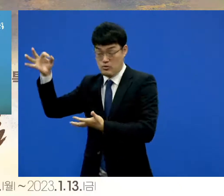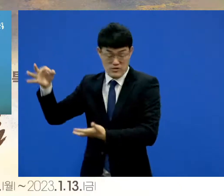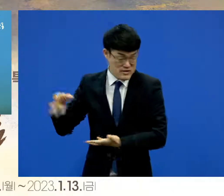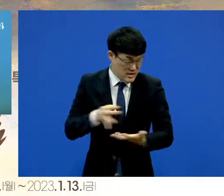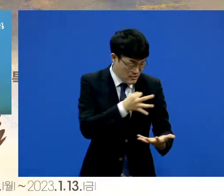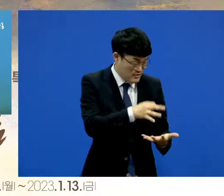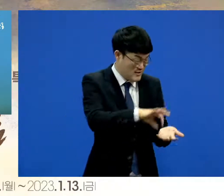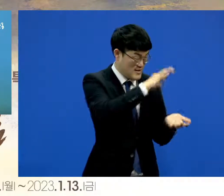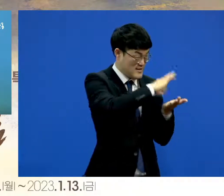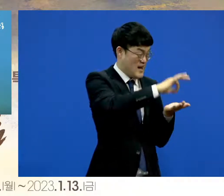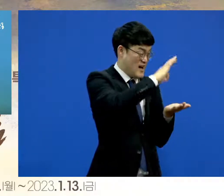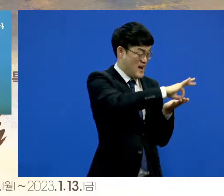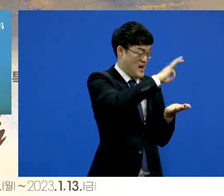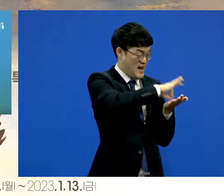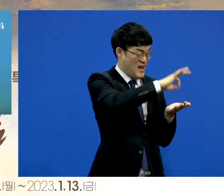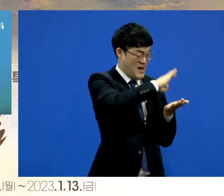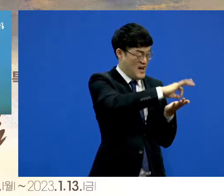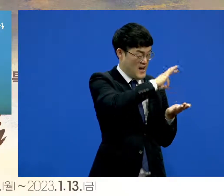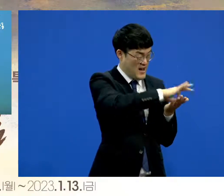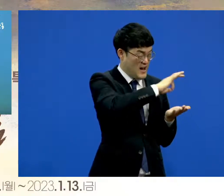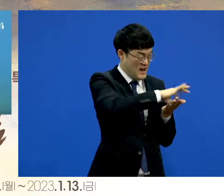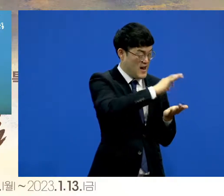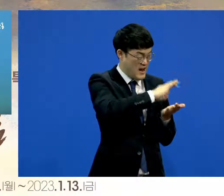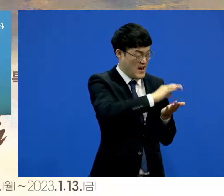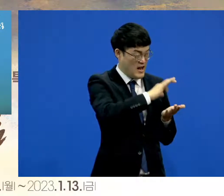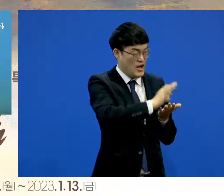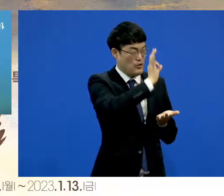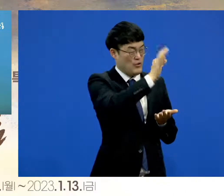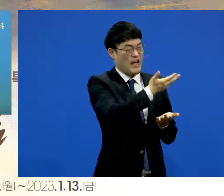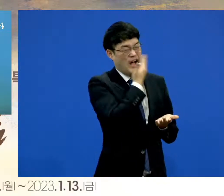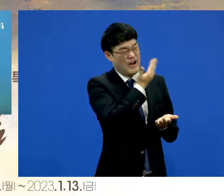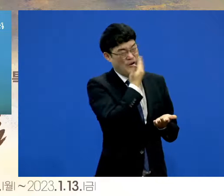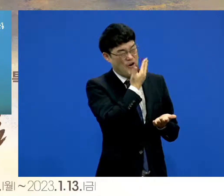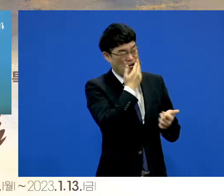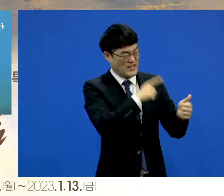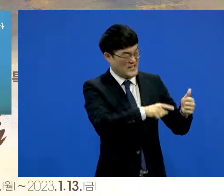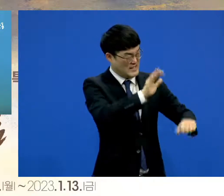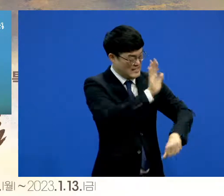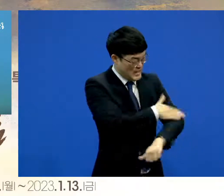아닙니다. 가장 큰 과오는 아버지와의 관계를 깨뜨린 것입니다.